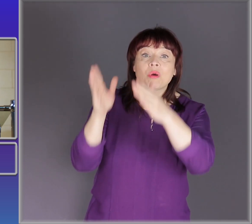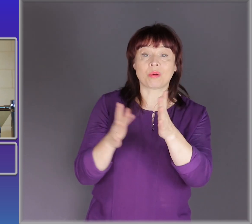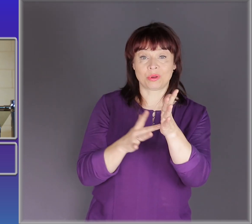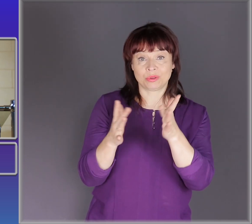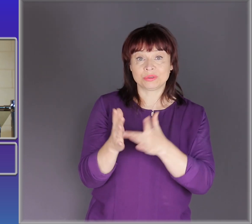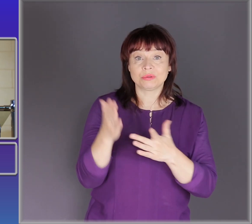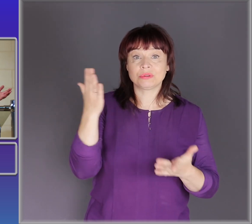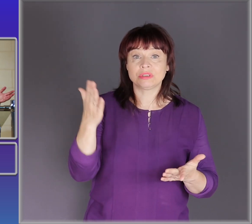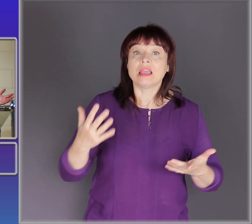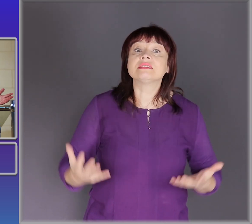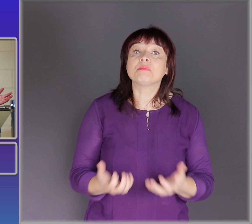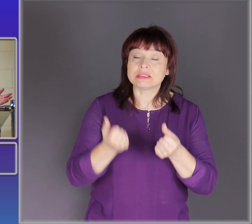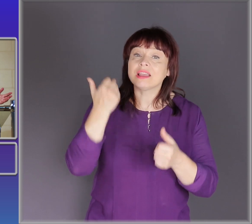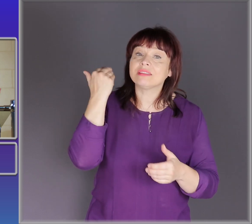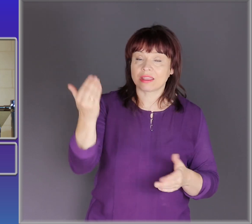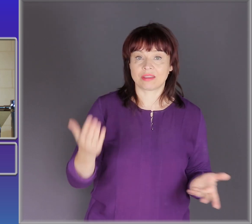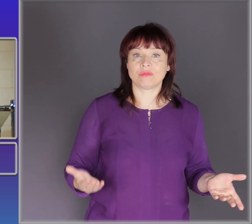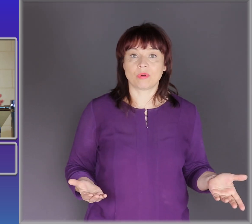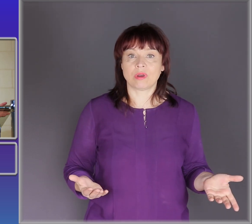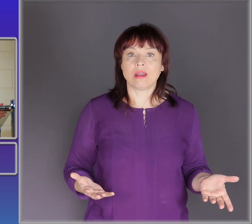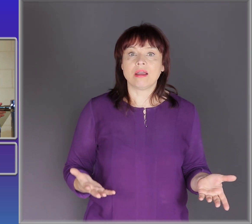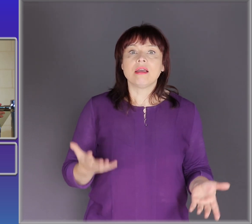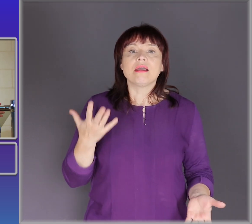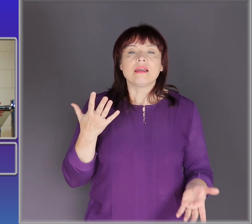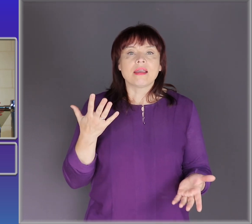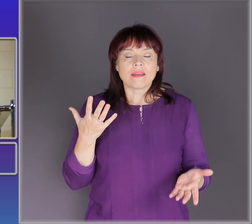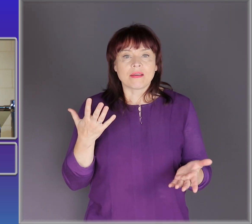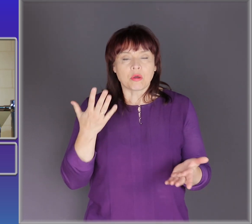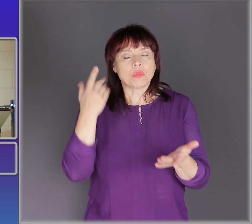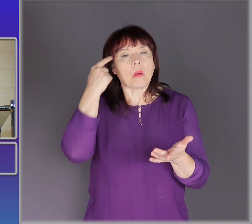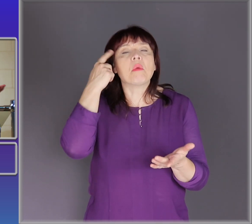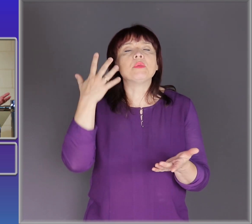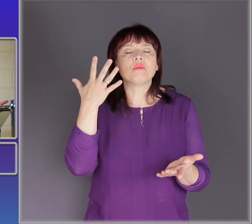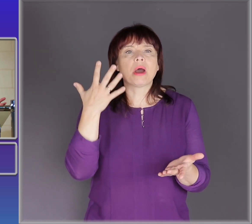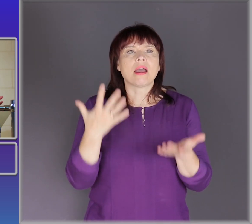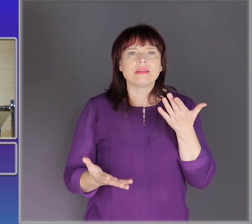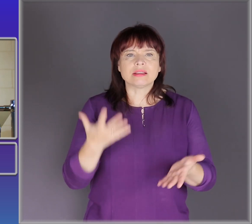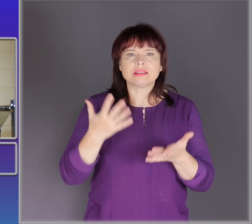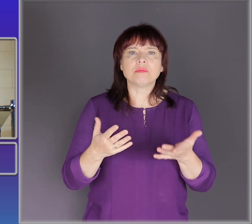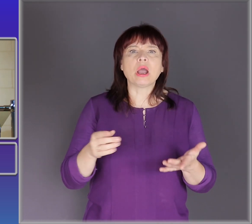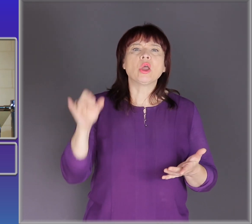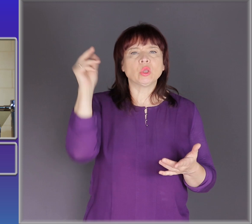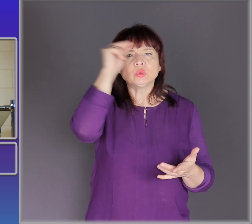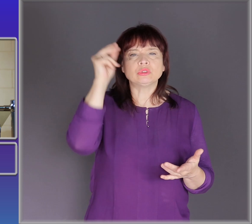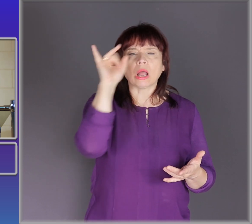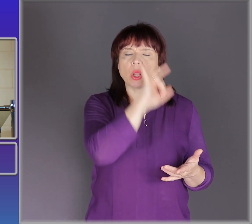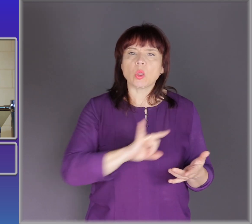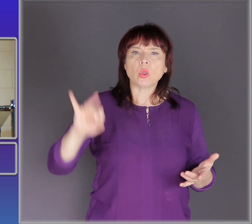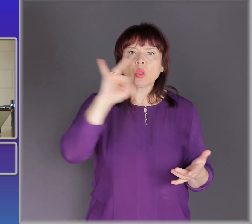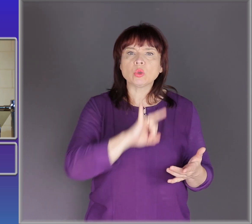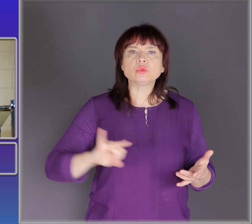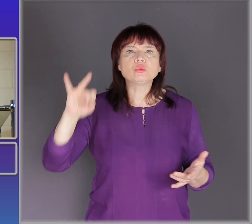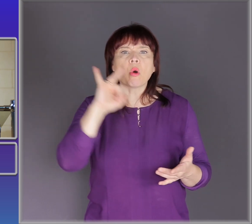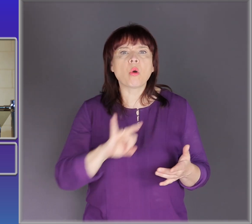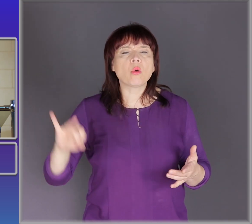не происходило на земле к примеру вам же трудно представить себе что проходили времена эпохи некоторые жизни